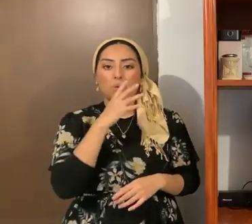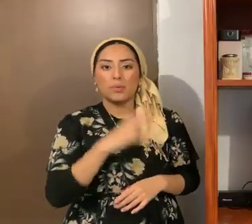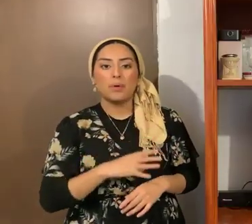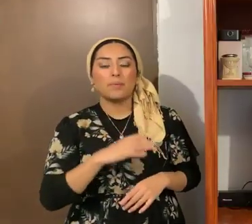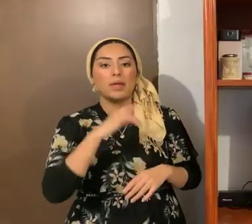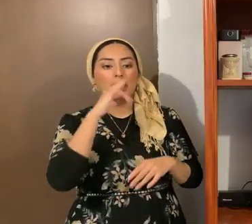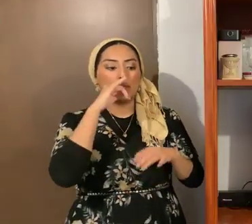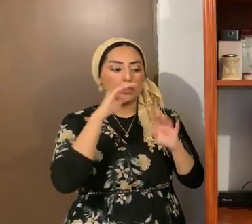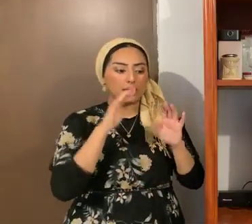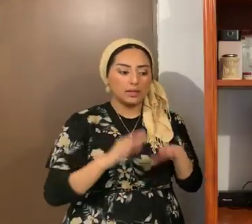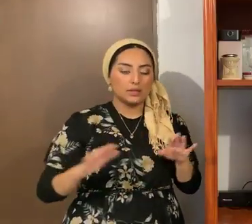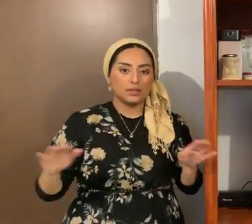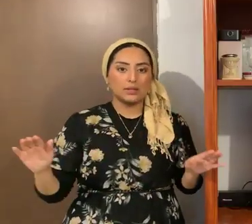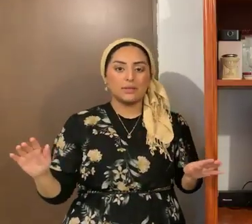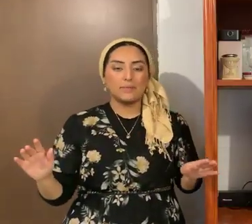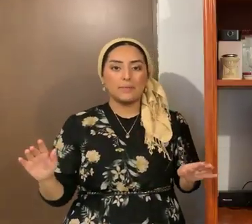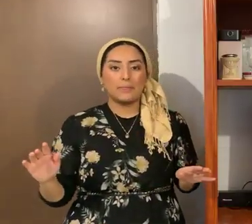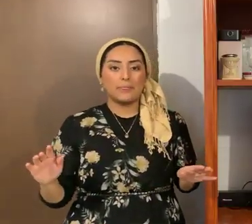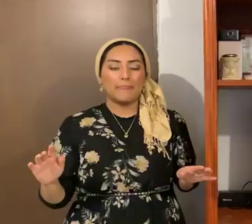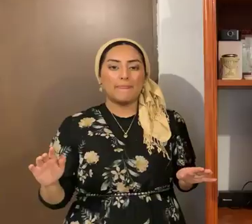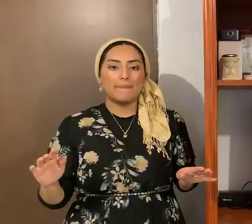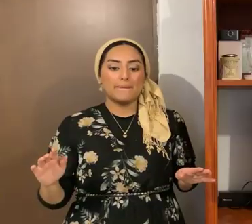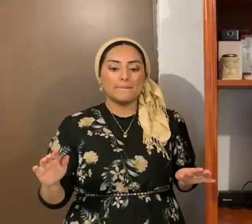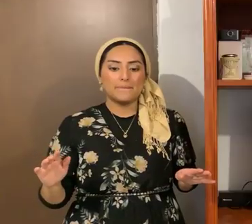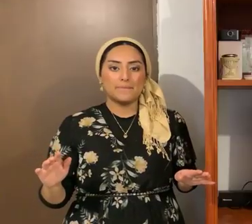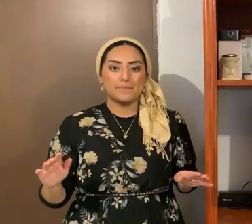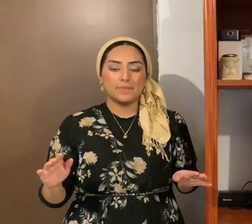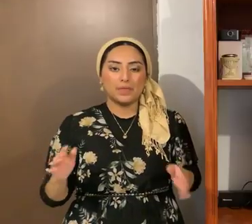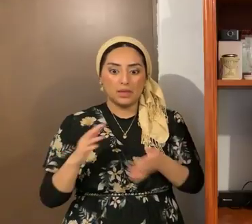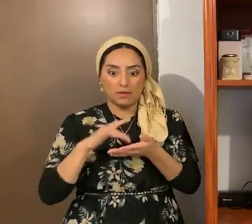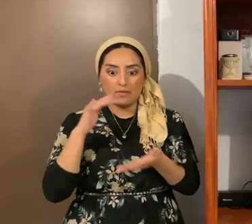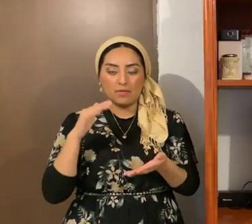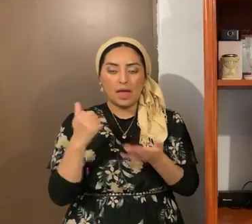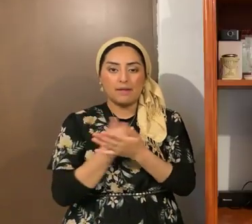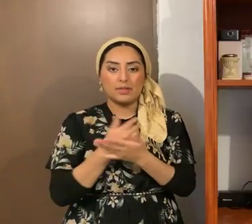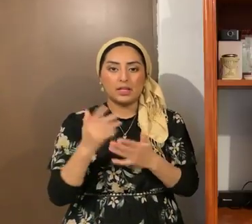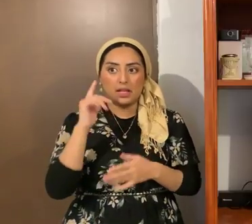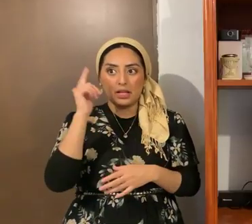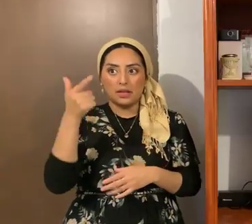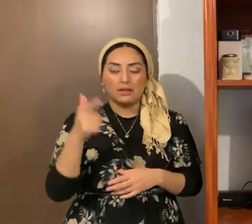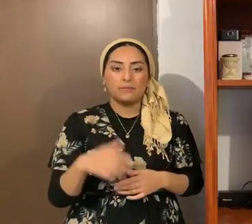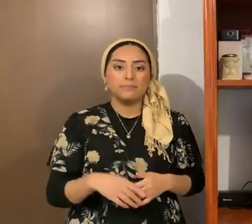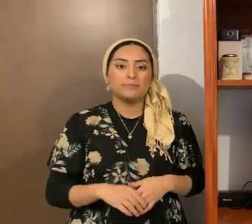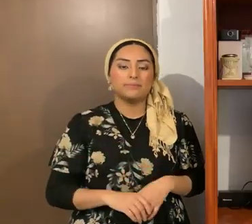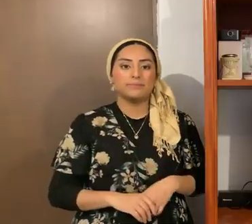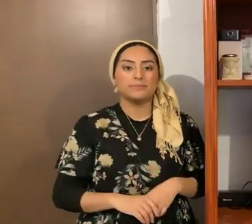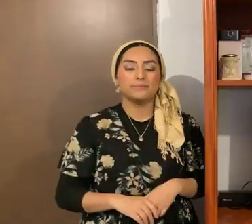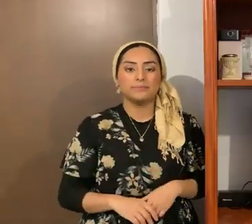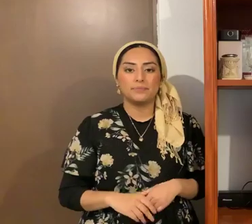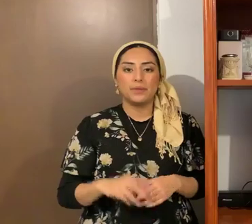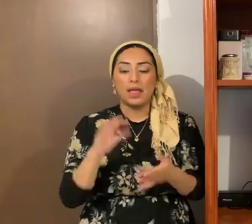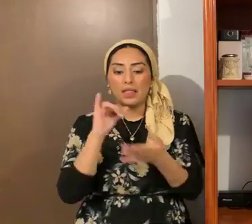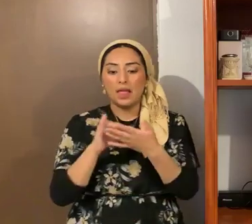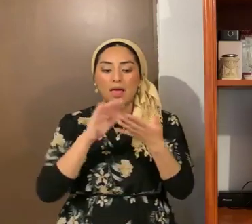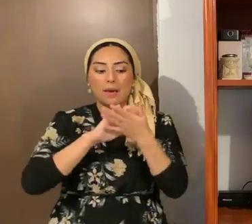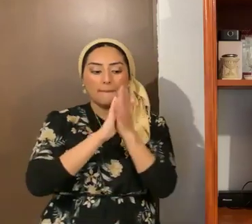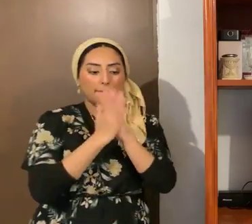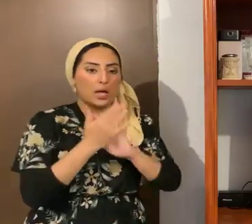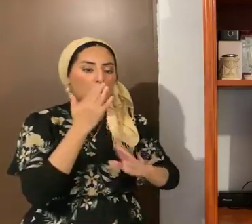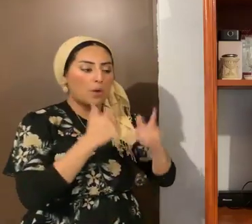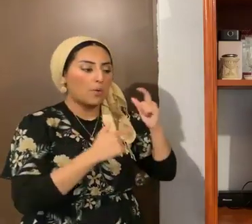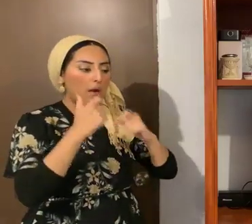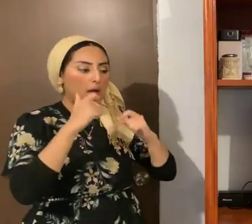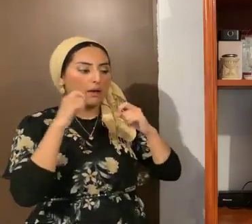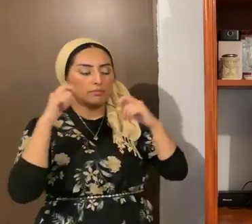mujeres, niños. Vamos a estudiar todo eso. Y eso se traspola a la